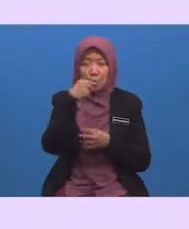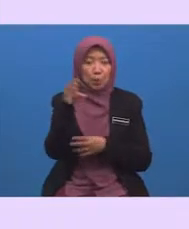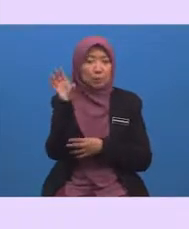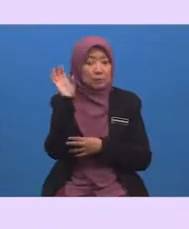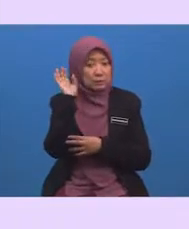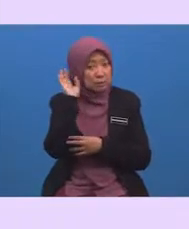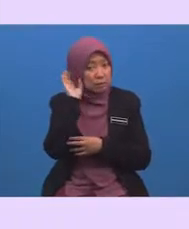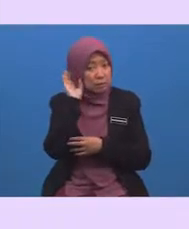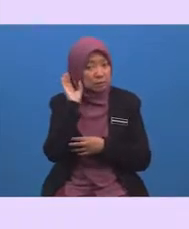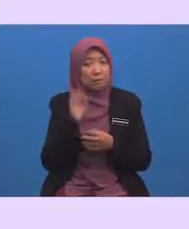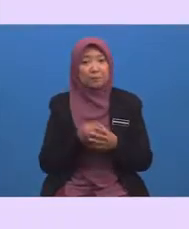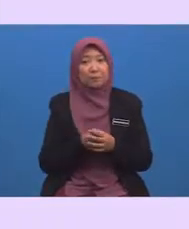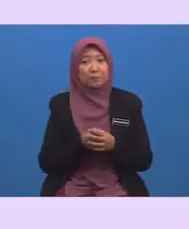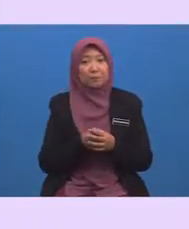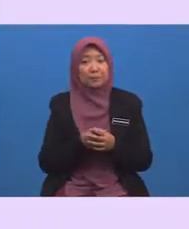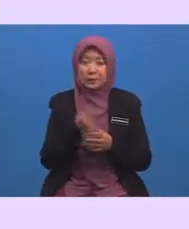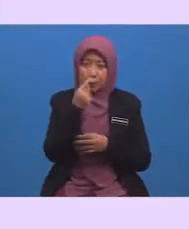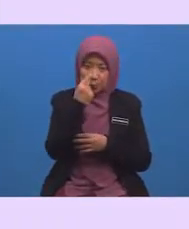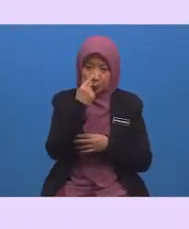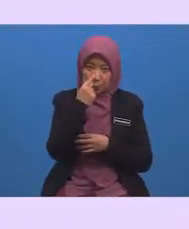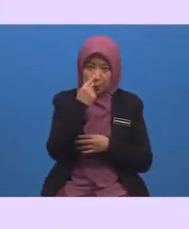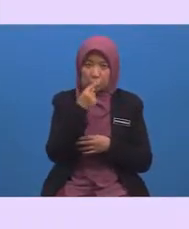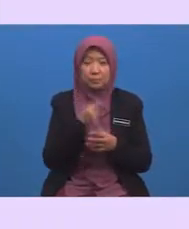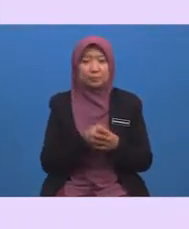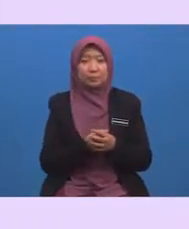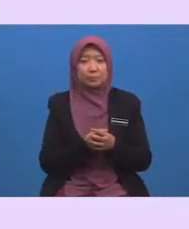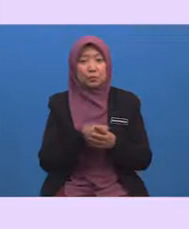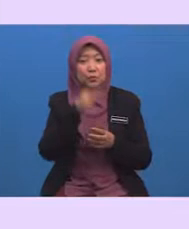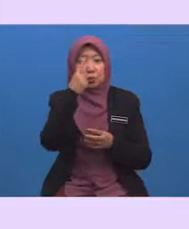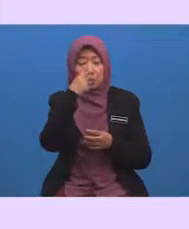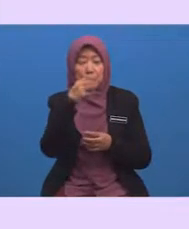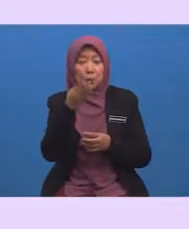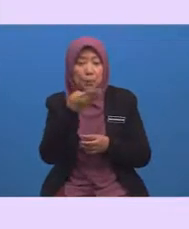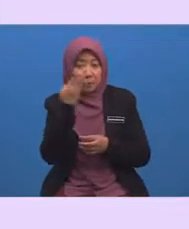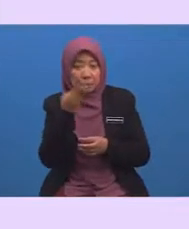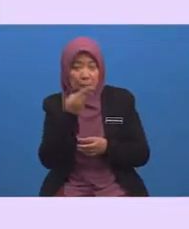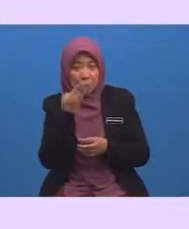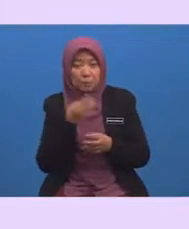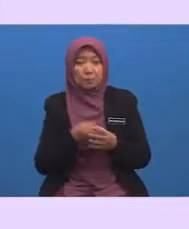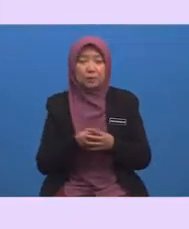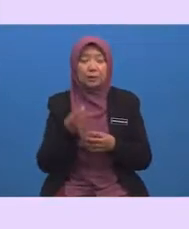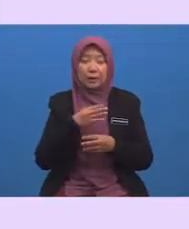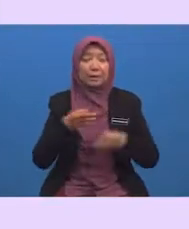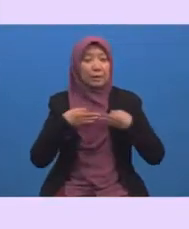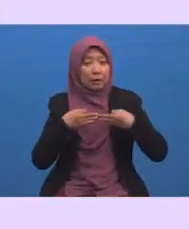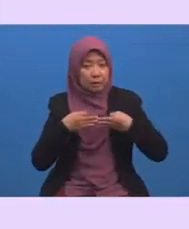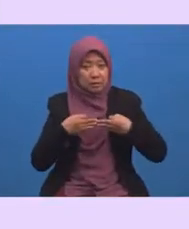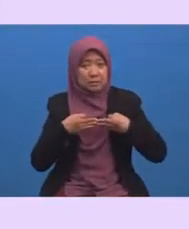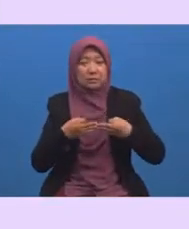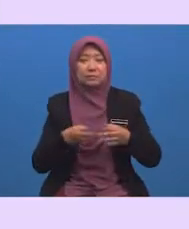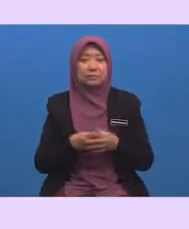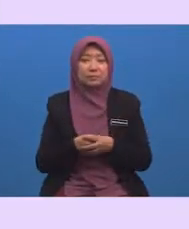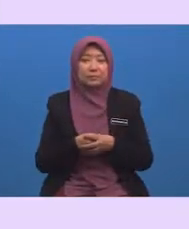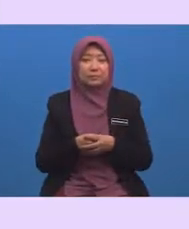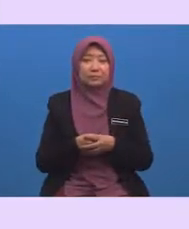mendengar. Allah bagi kita hidung untuk menghidu dan bernafas.